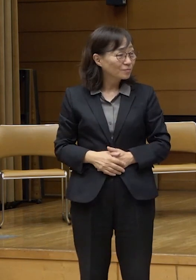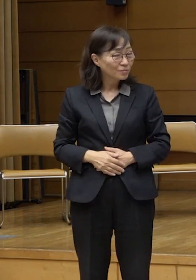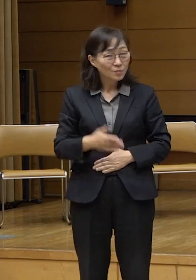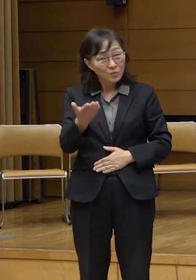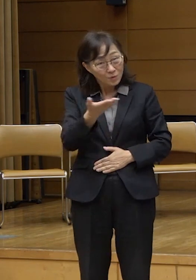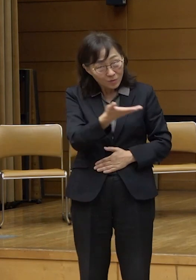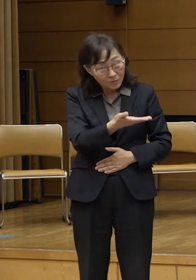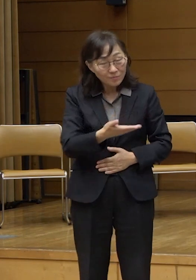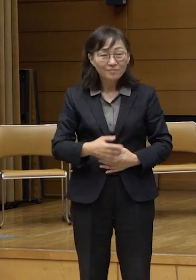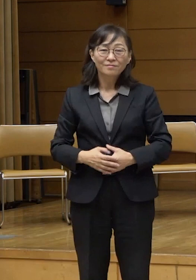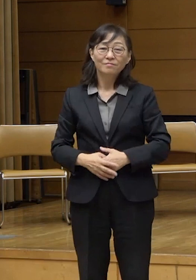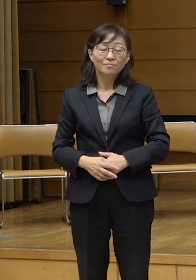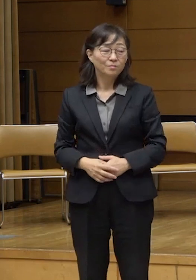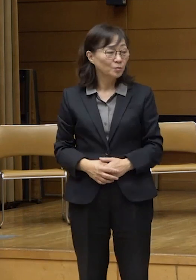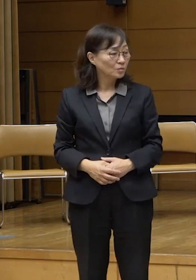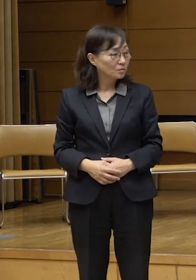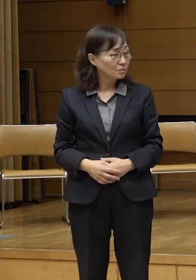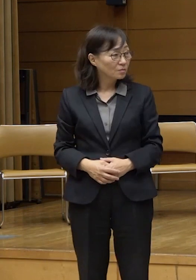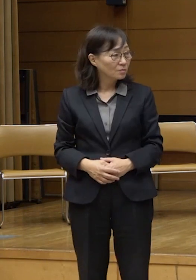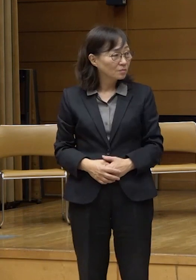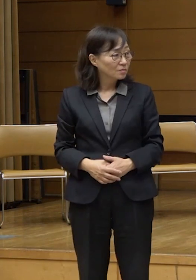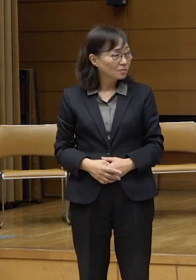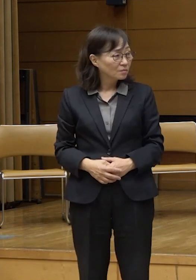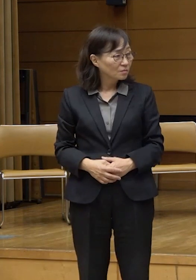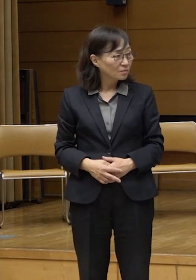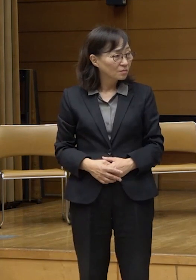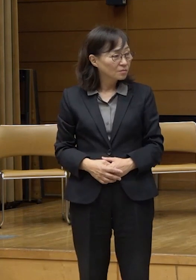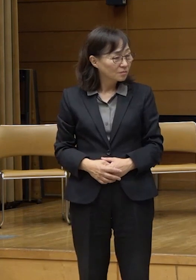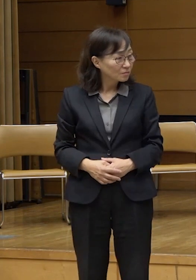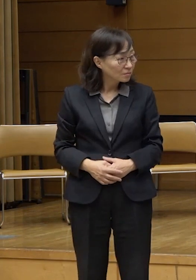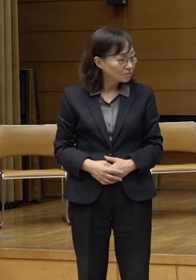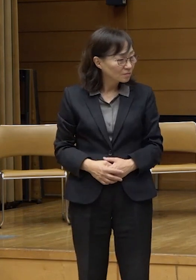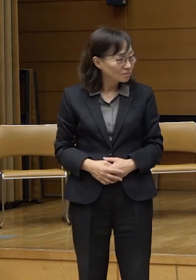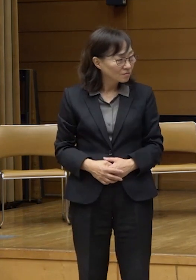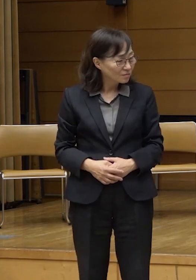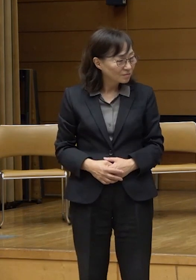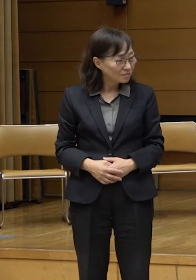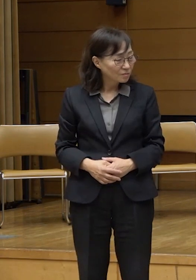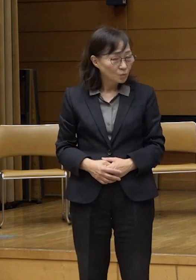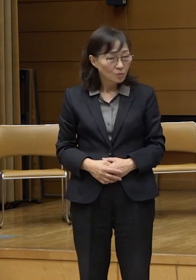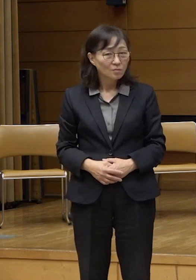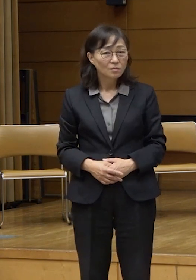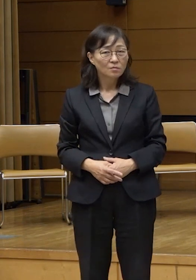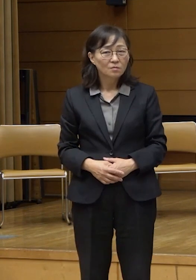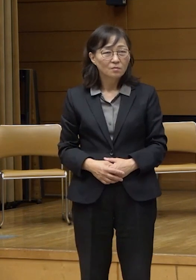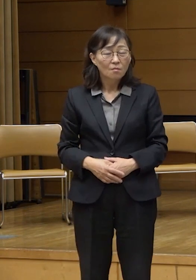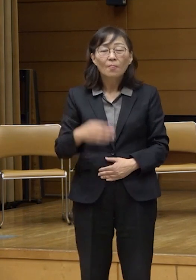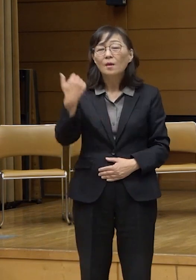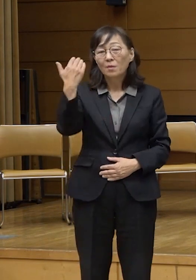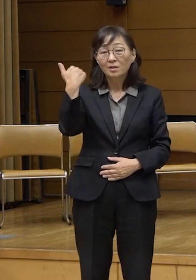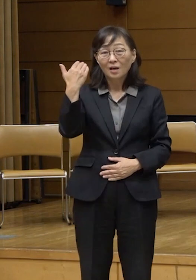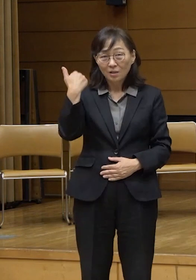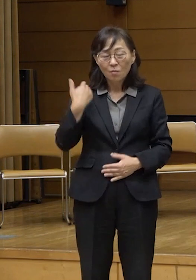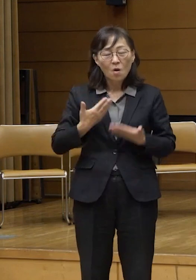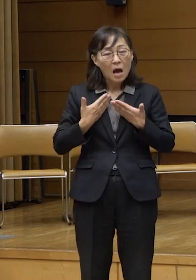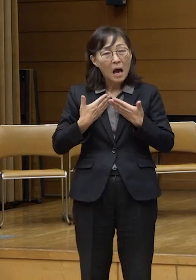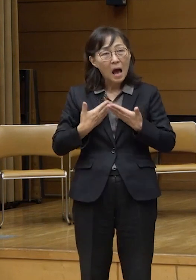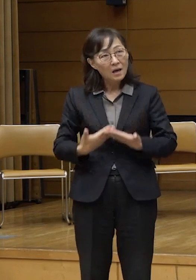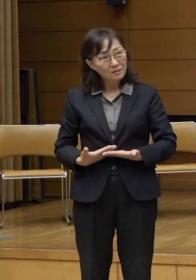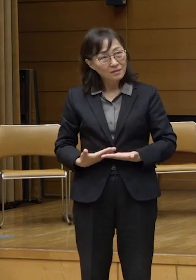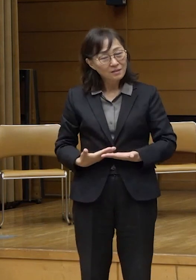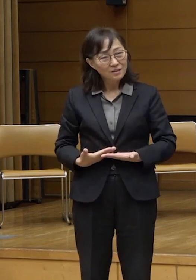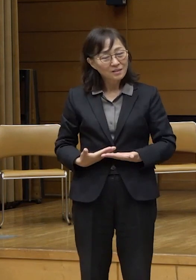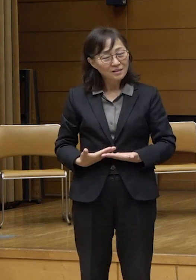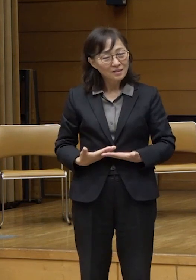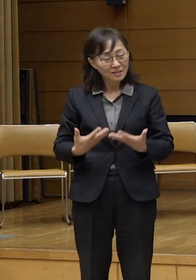じゃあ私、最後 に、ありがとうございます。一言で、 先ほども安心ということを